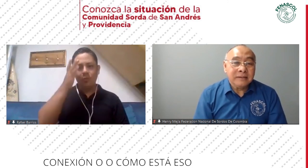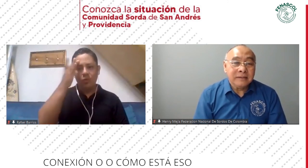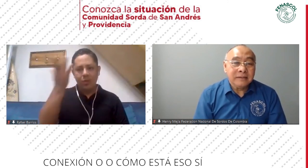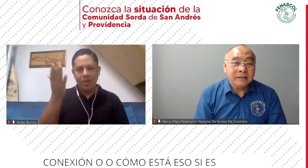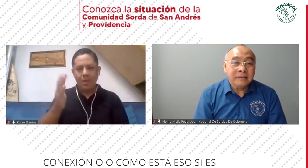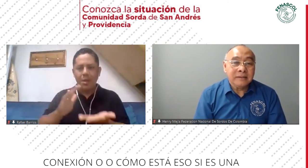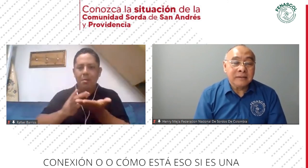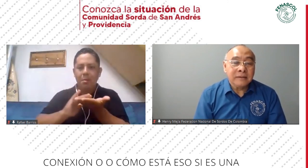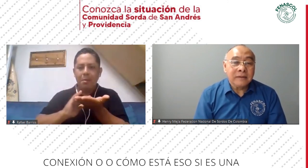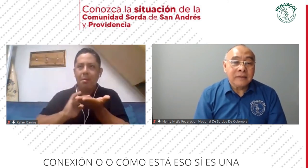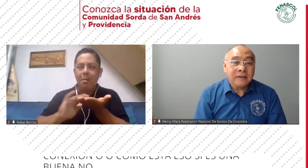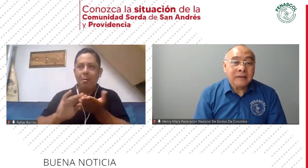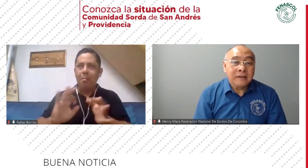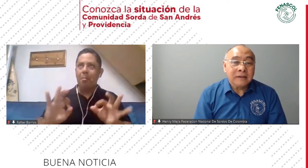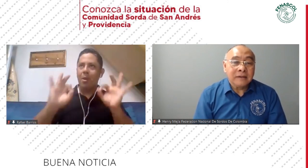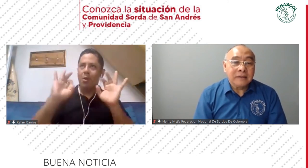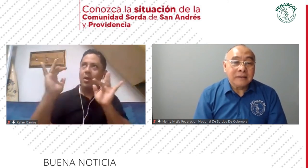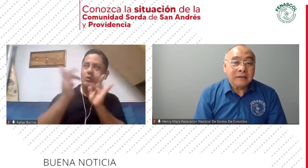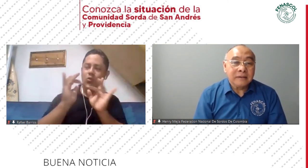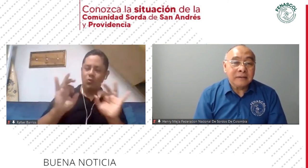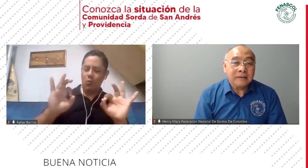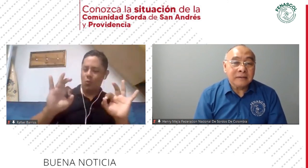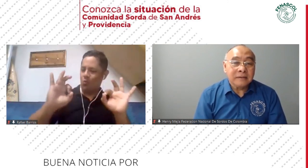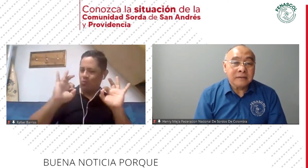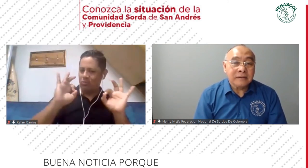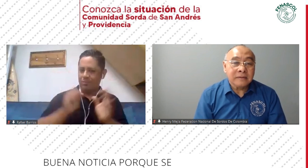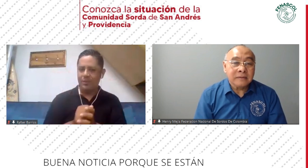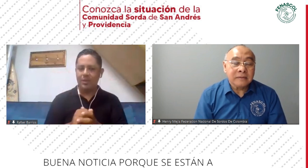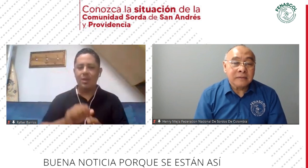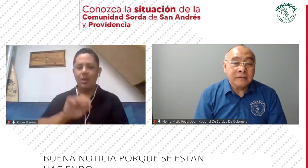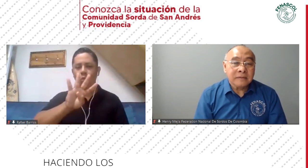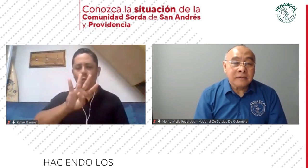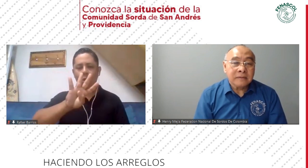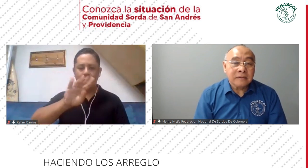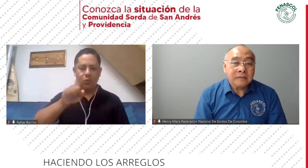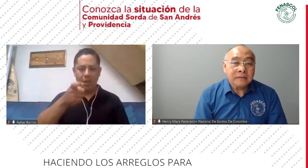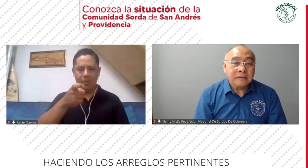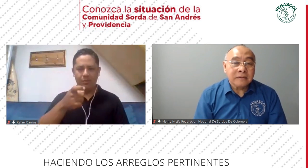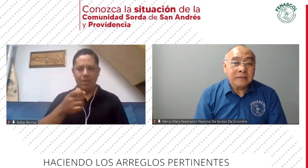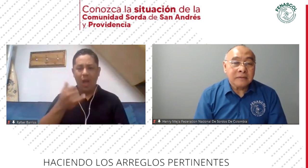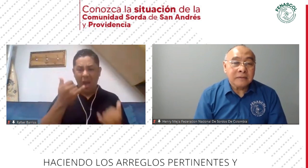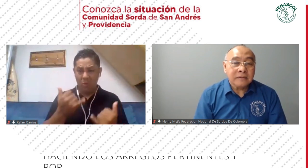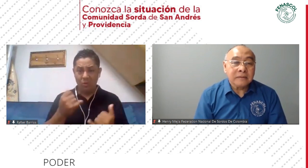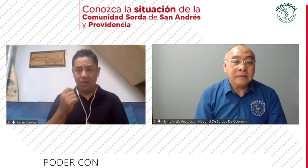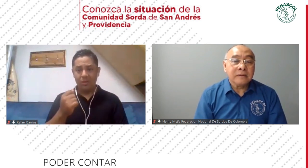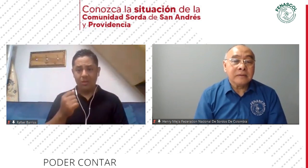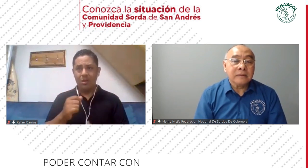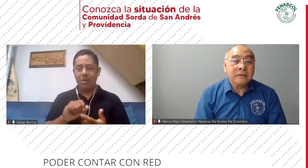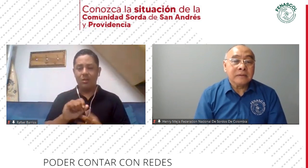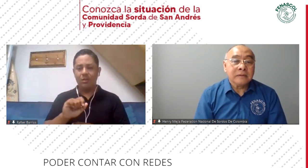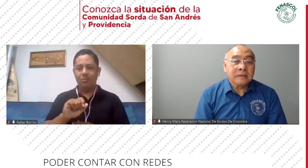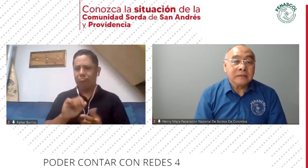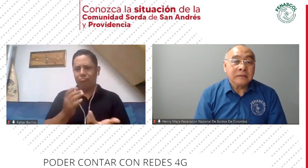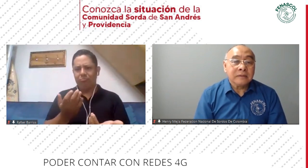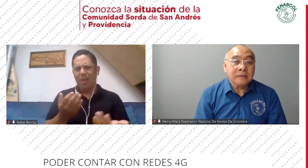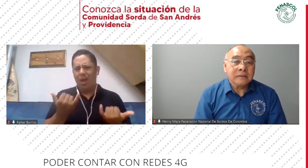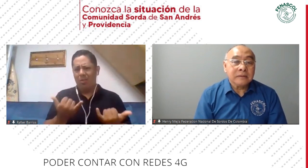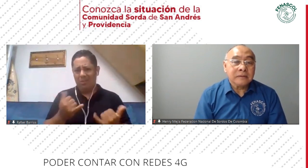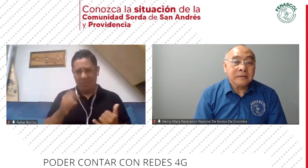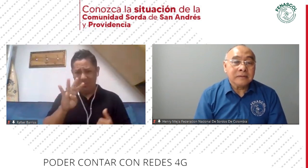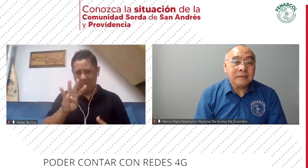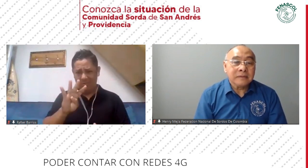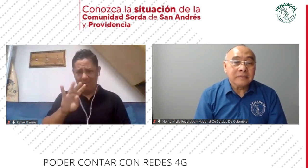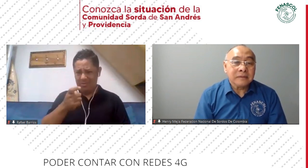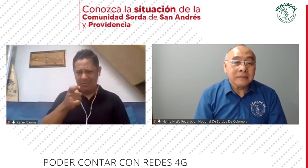si es una buena noticia porque se están haciendo los arreglos pertinentes y poder contar con redes 4g